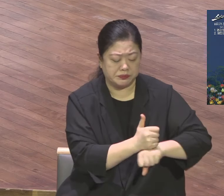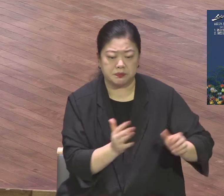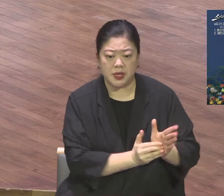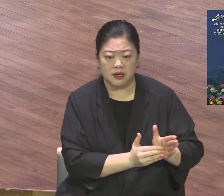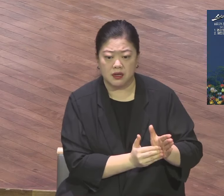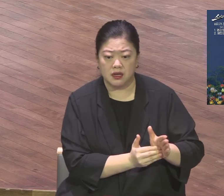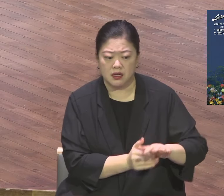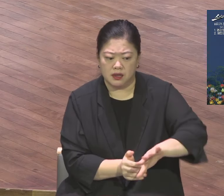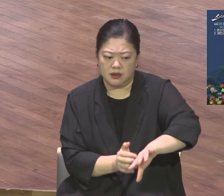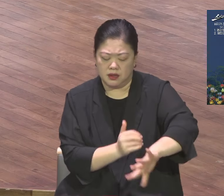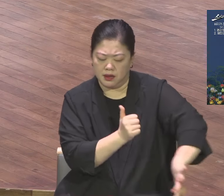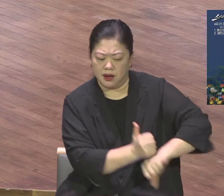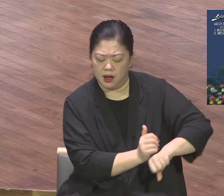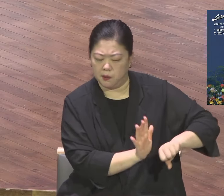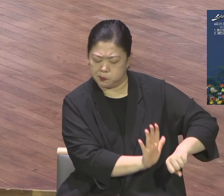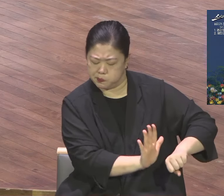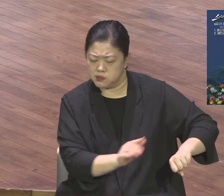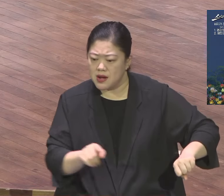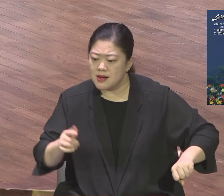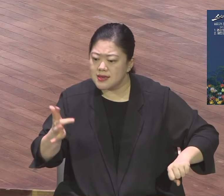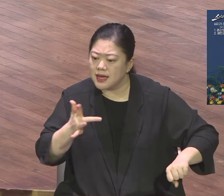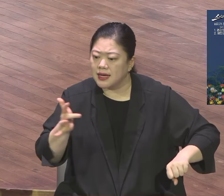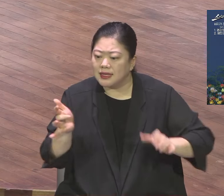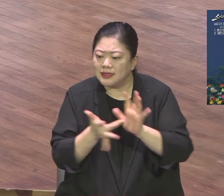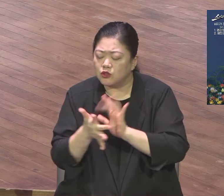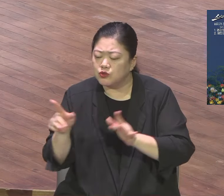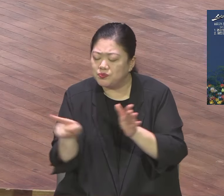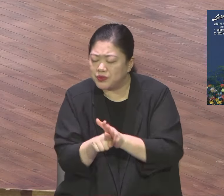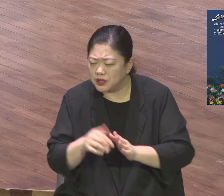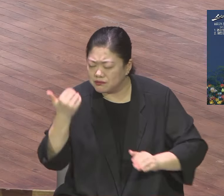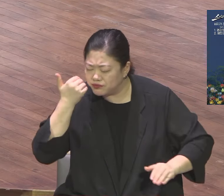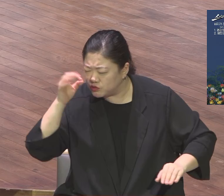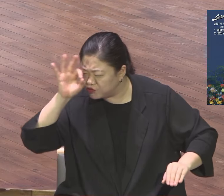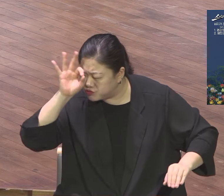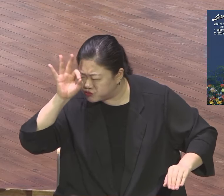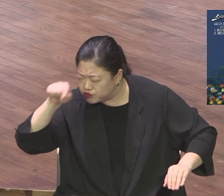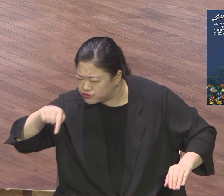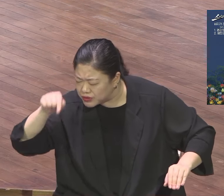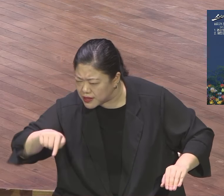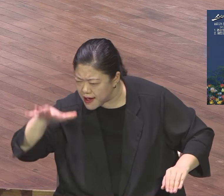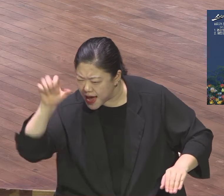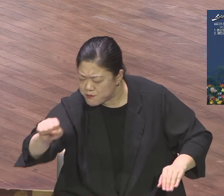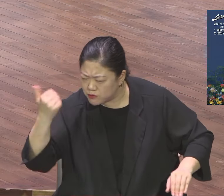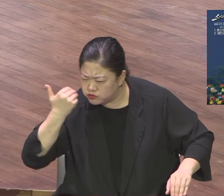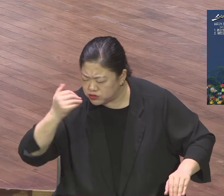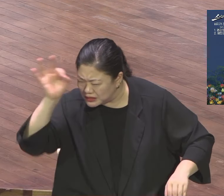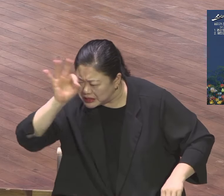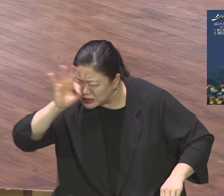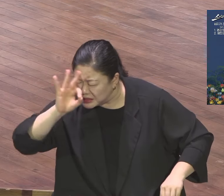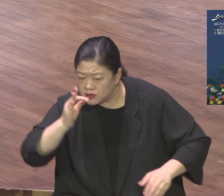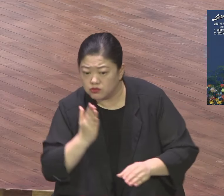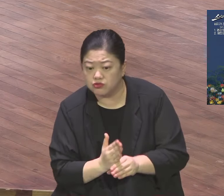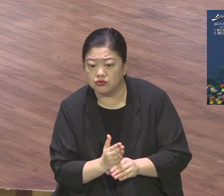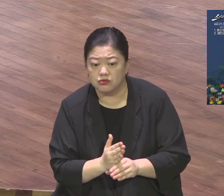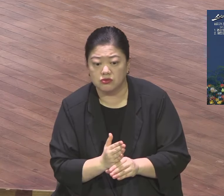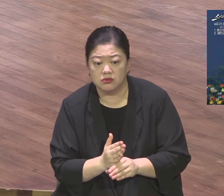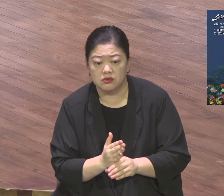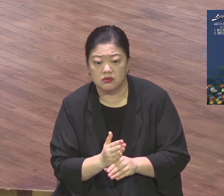약한 사람, 흔들리는 사람, 갈등하는 사람, 삼킬 자를 찾고 있어요. 삼킬 자를.